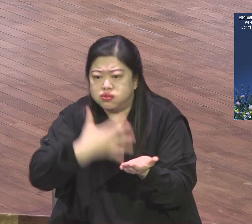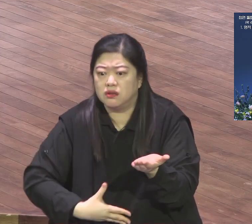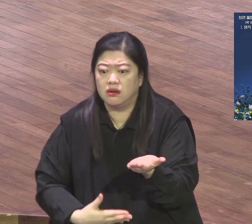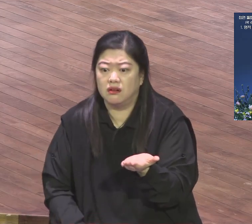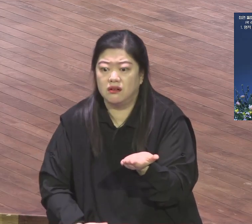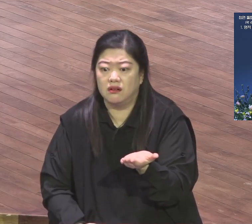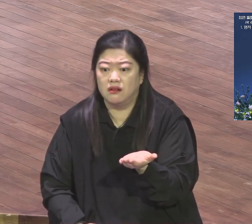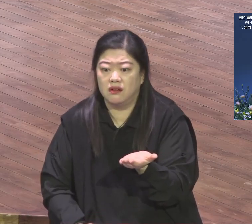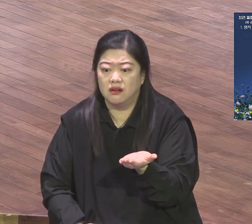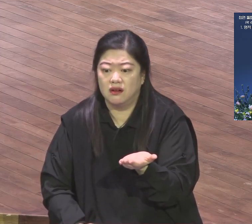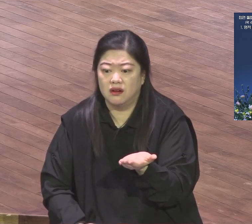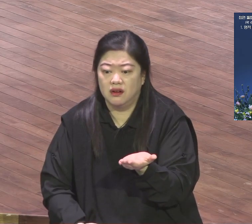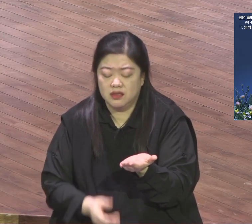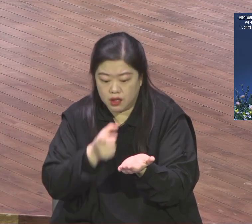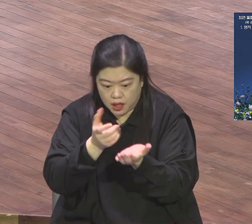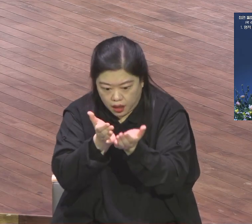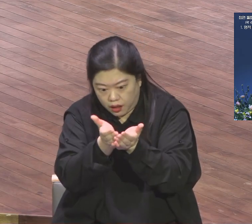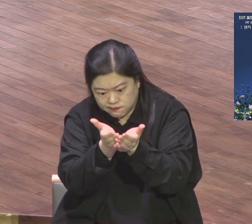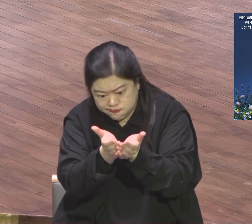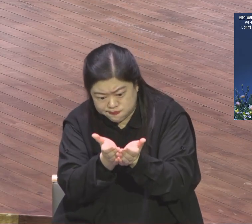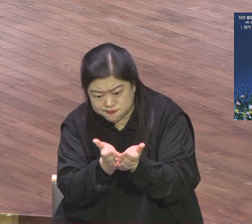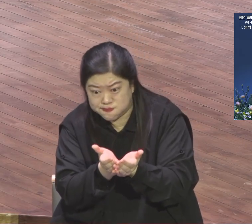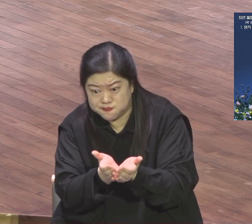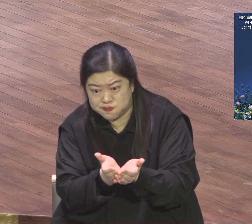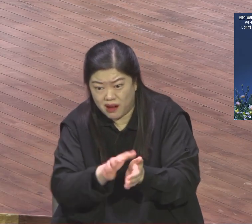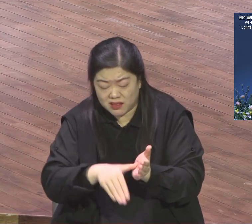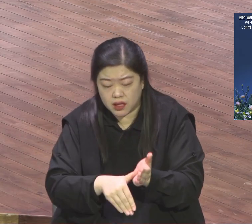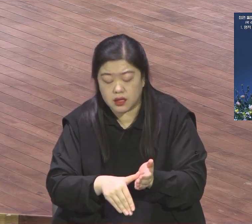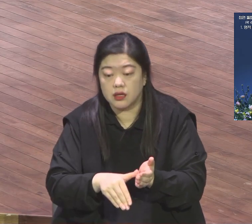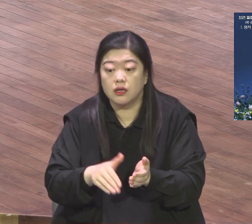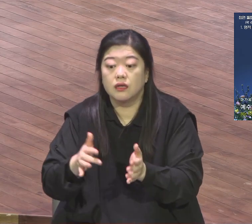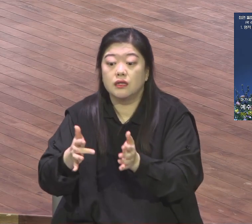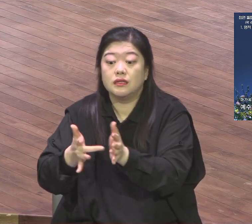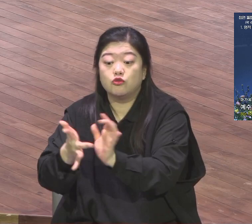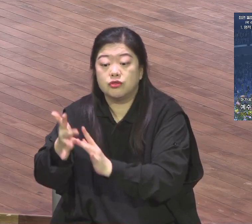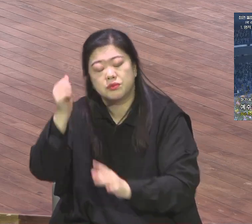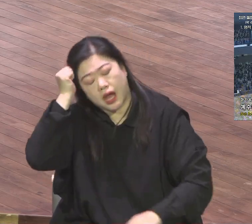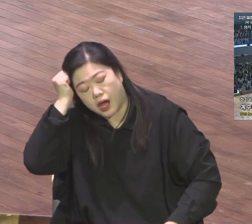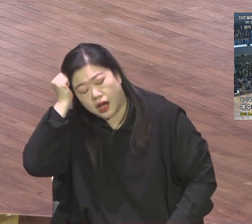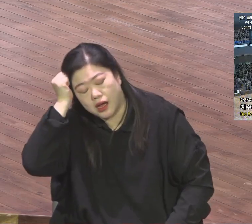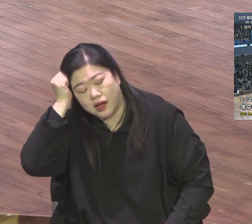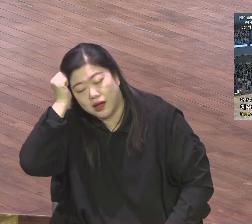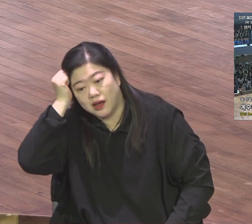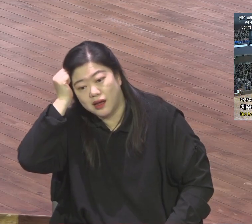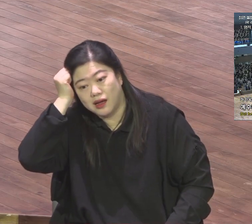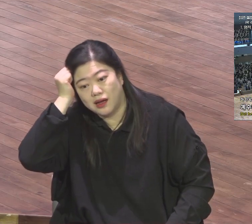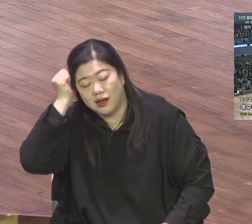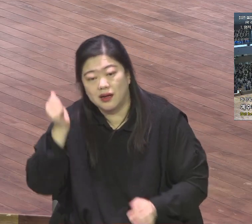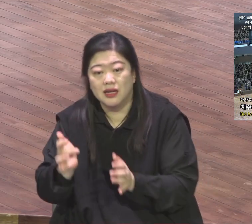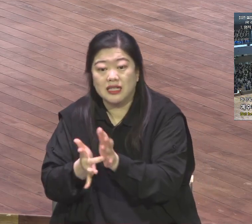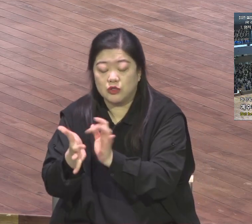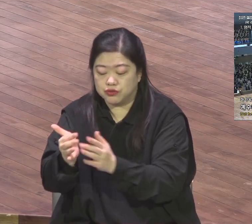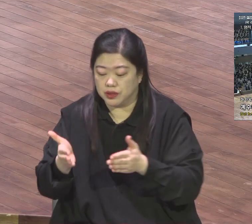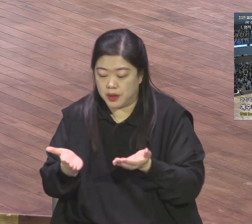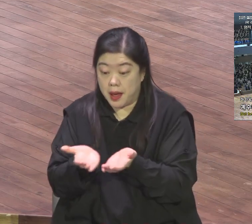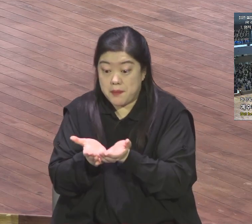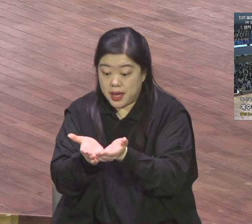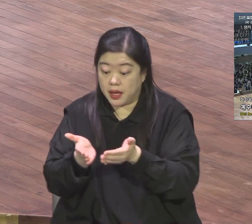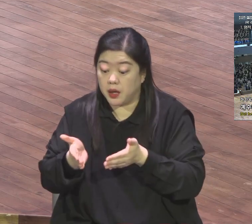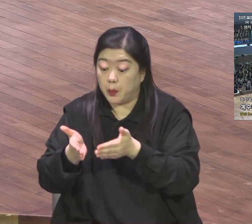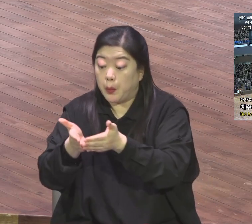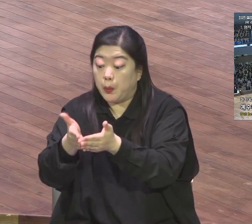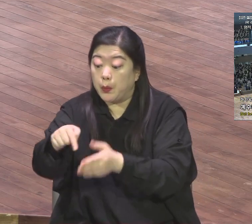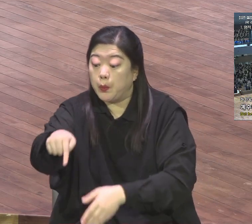상황이 이렇게 되니까 제자들이 긴급하게 예수님을 깨웠죠. 38절입니다. 예수께서는 고물에서 베개를